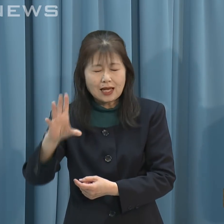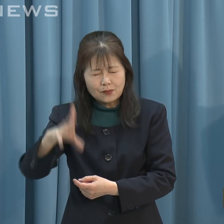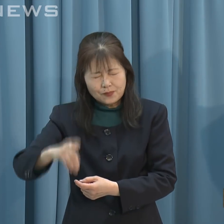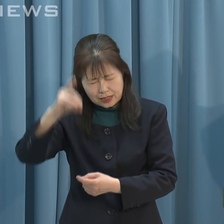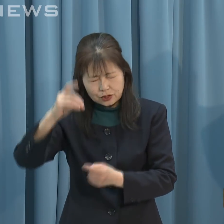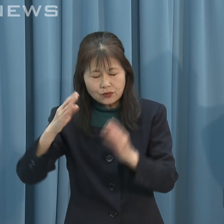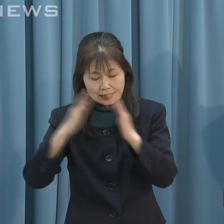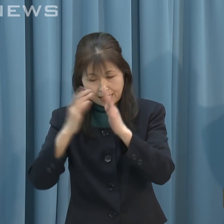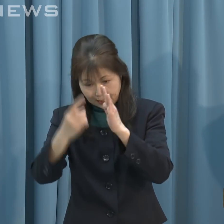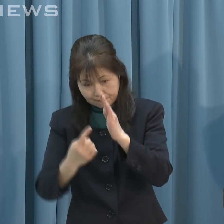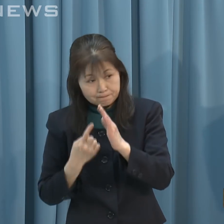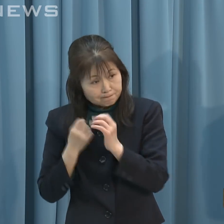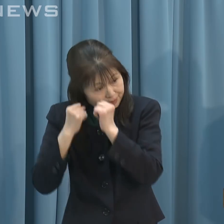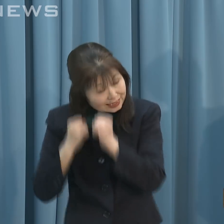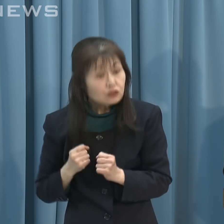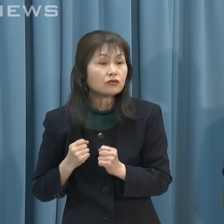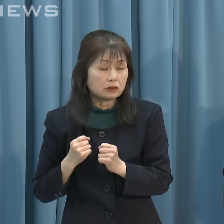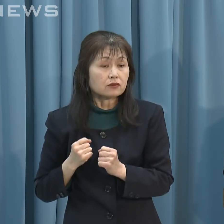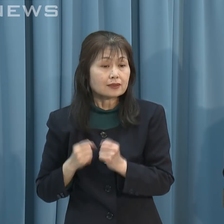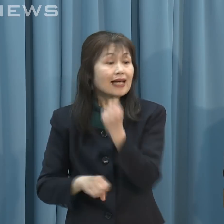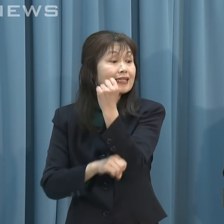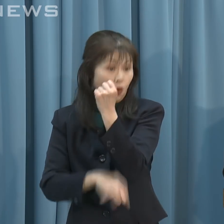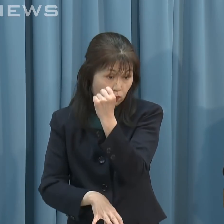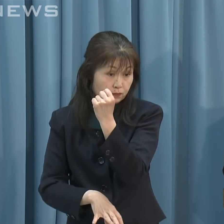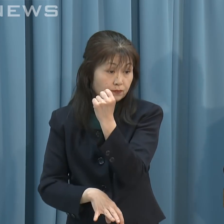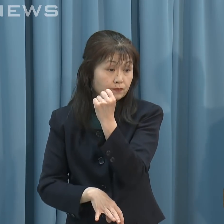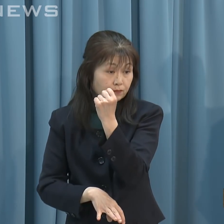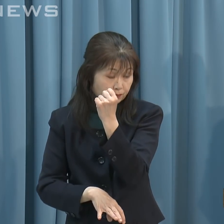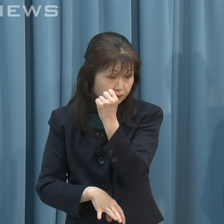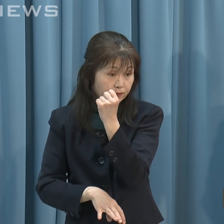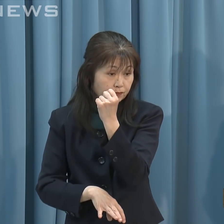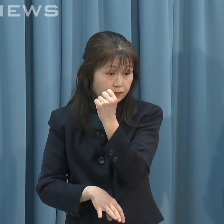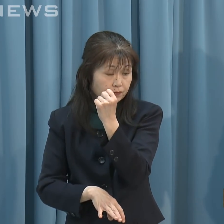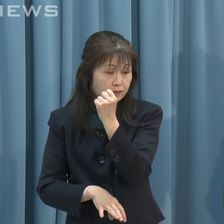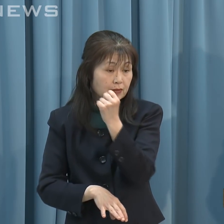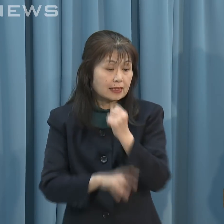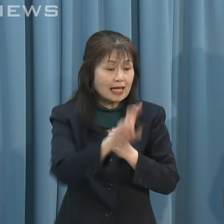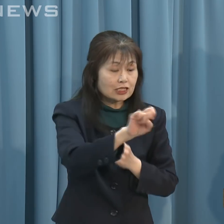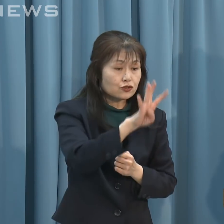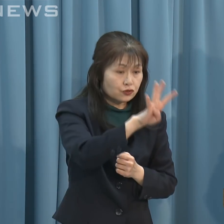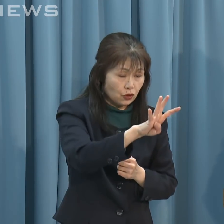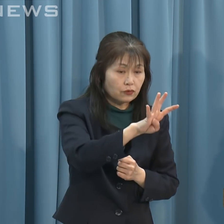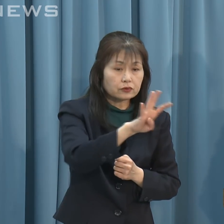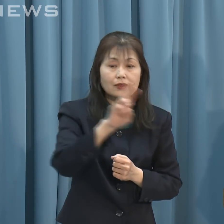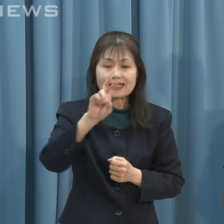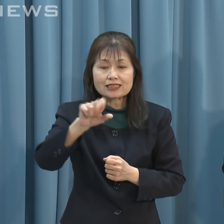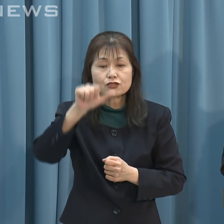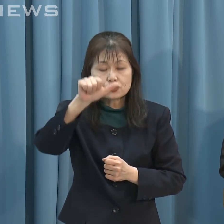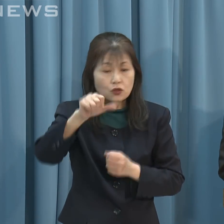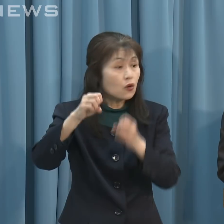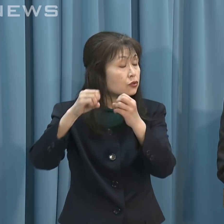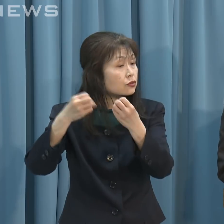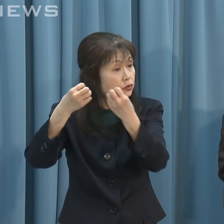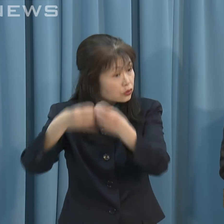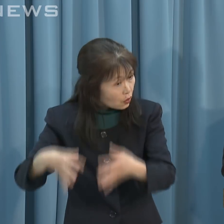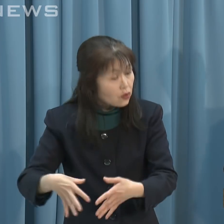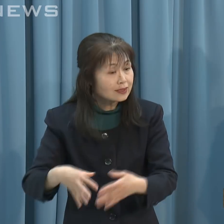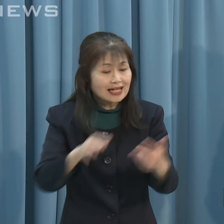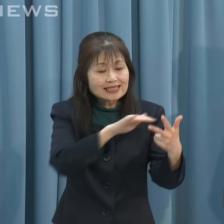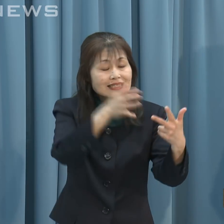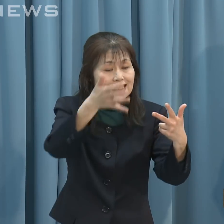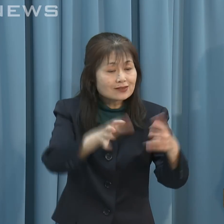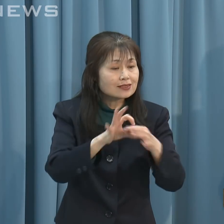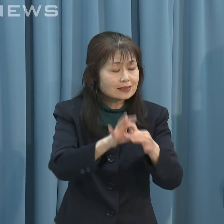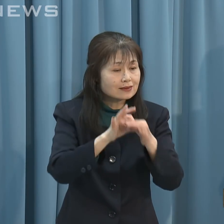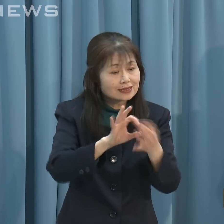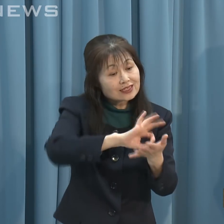これが基本になっていると思います。でそれに加えて24条あるいは25条で施設に関連する、その